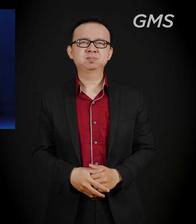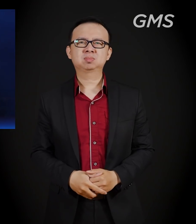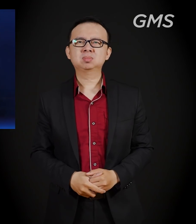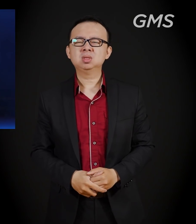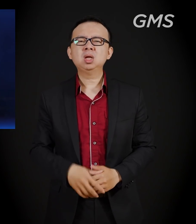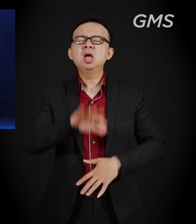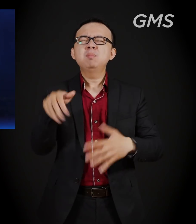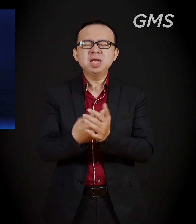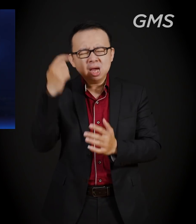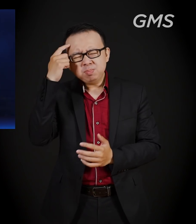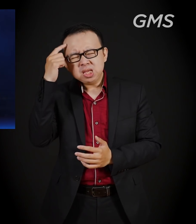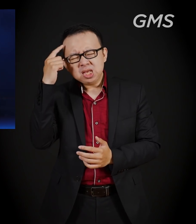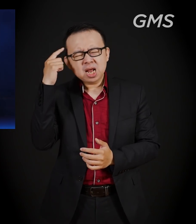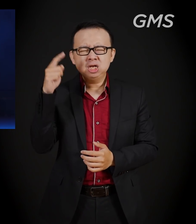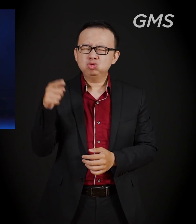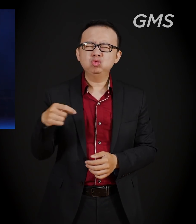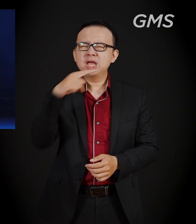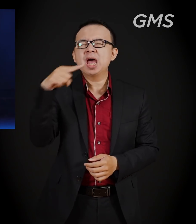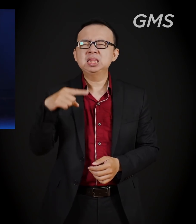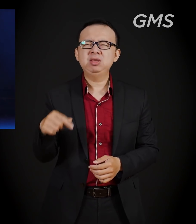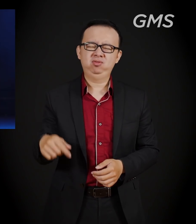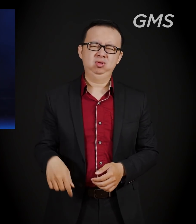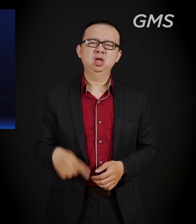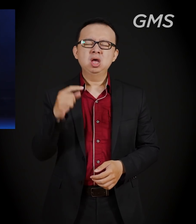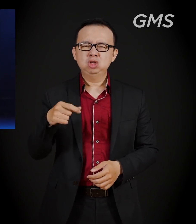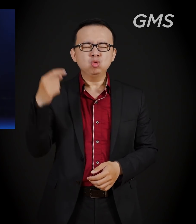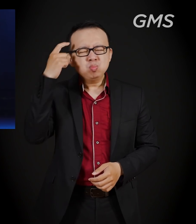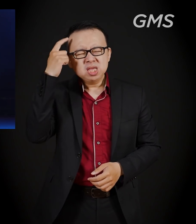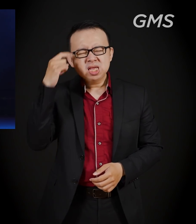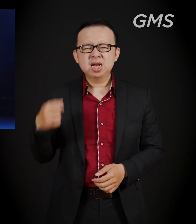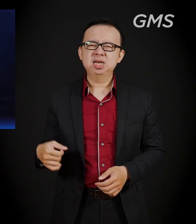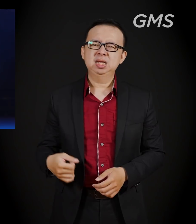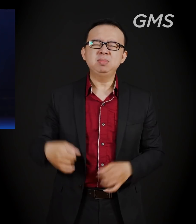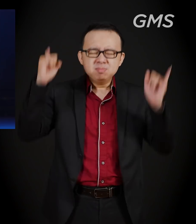dan rekayasa-rekayasa iblis serta intimidasi iblis yang alam pikiranmu?